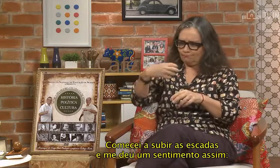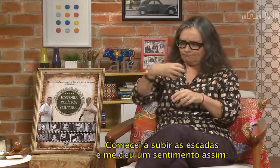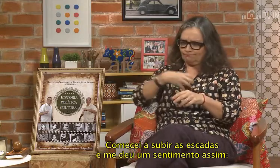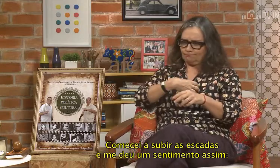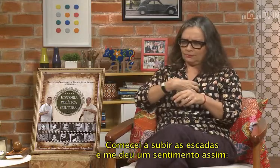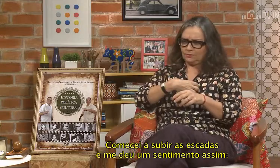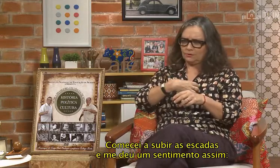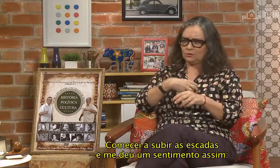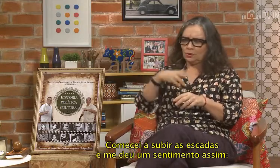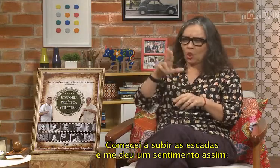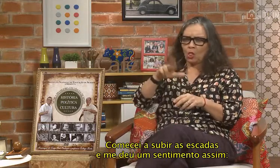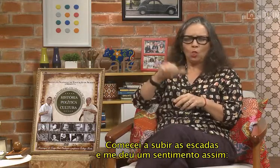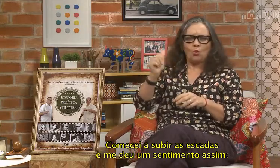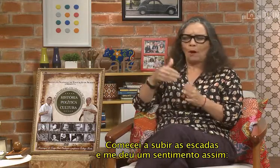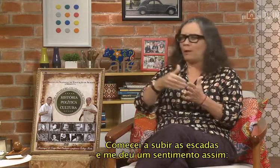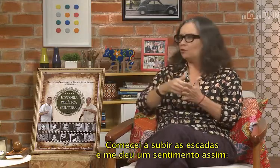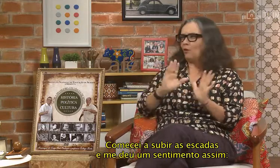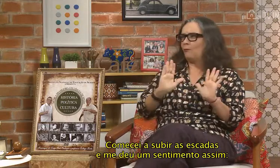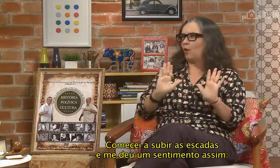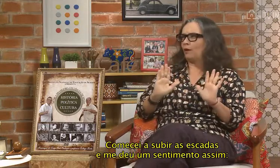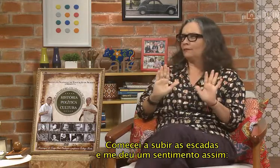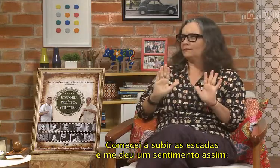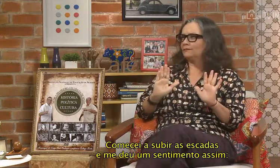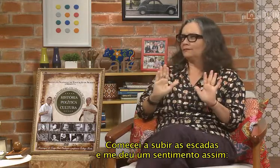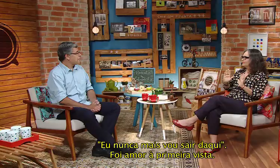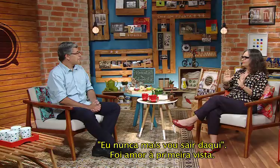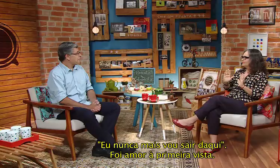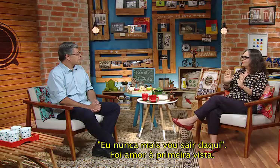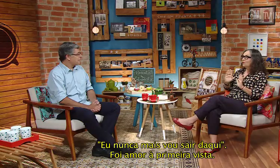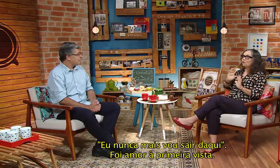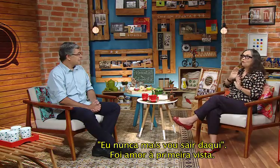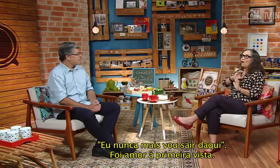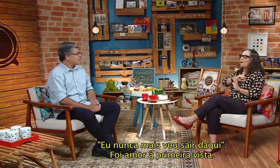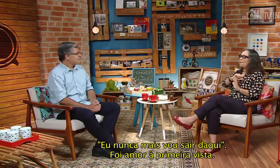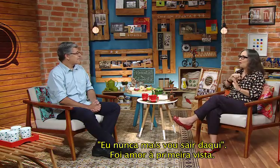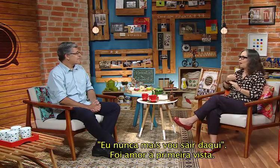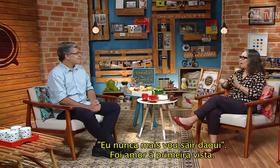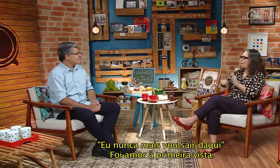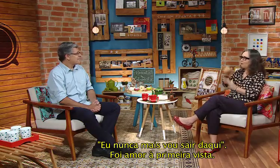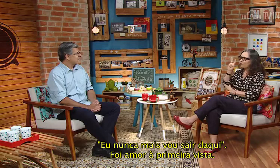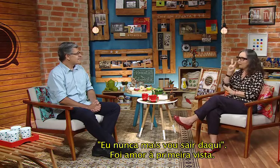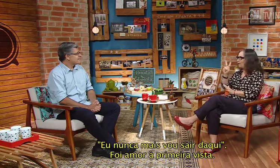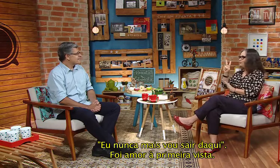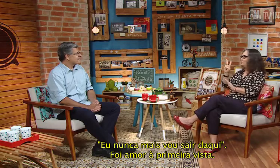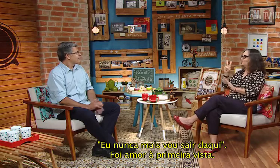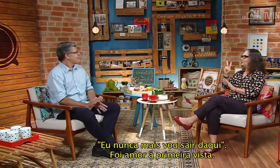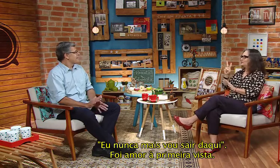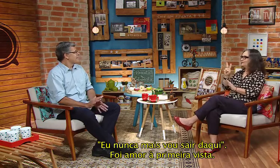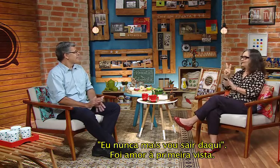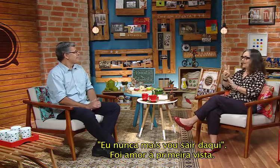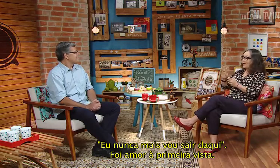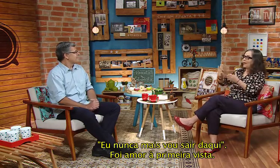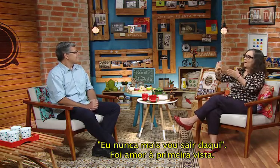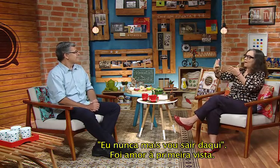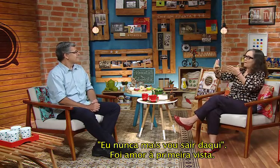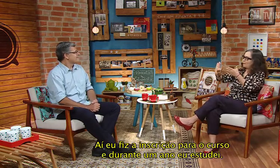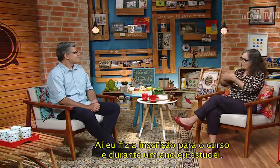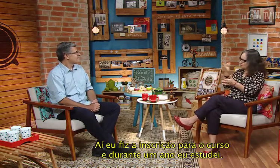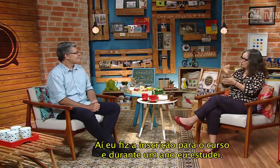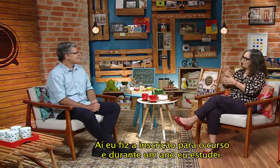escadas e me deu um sentimento assim, eu nunca mais vou sair daqui. Foi amor à primeira vista. E aí eu